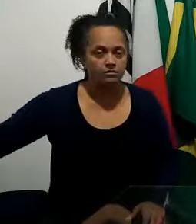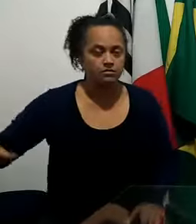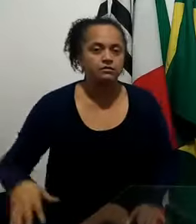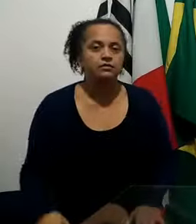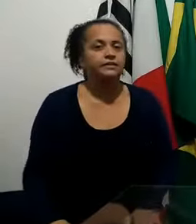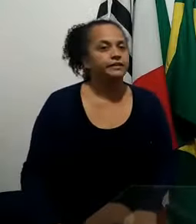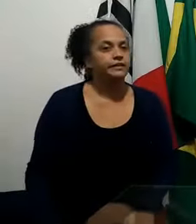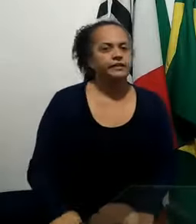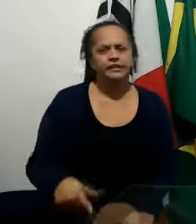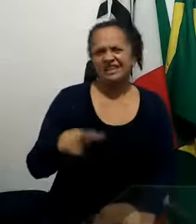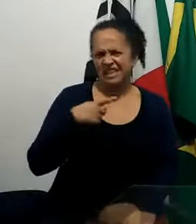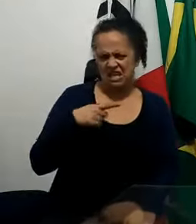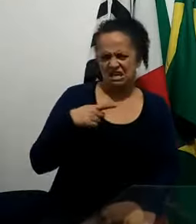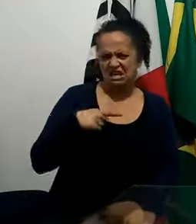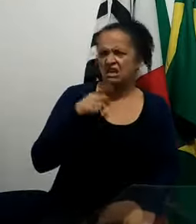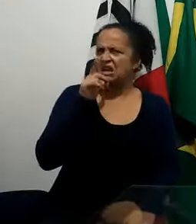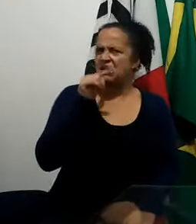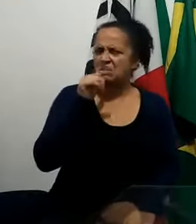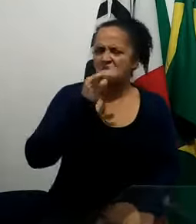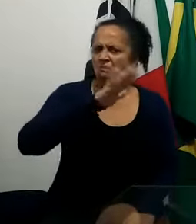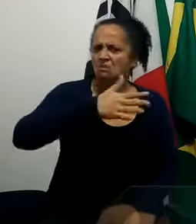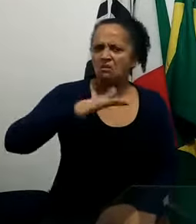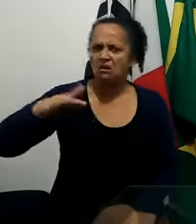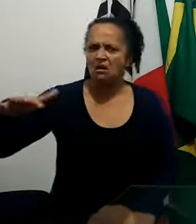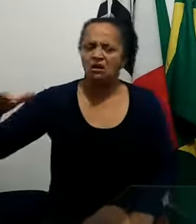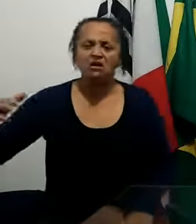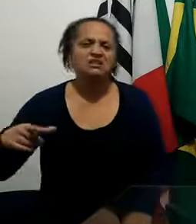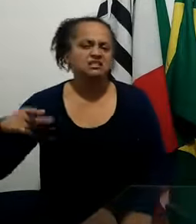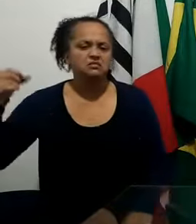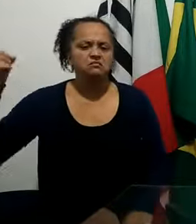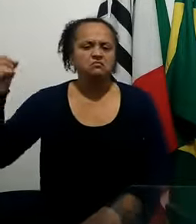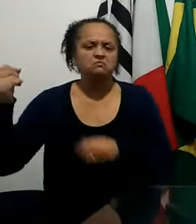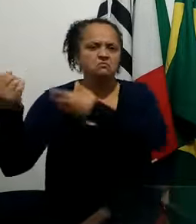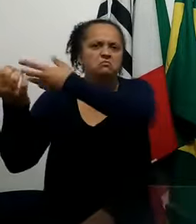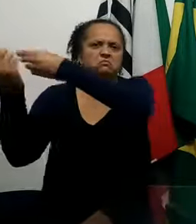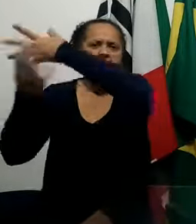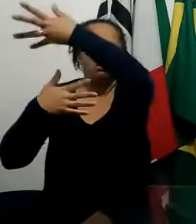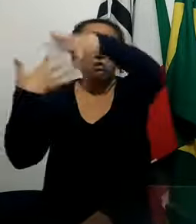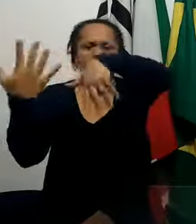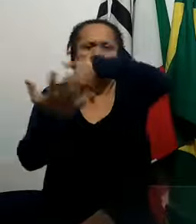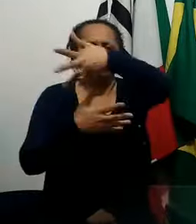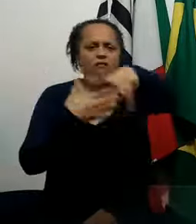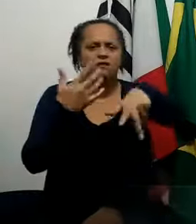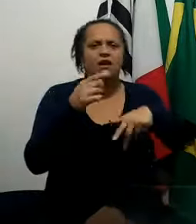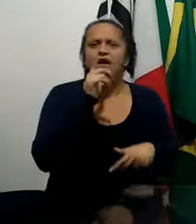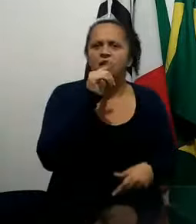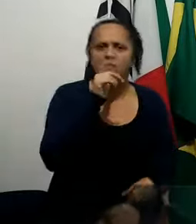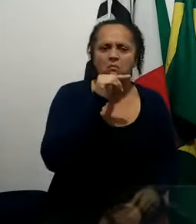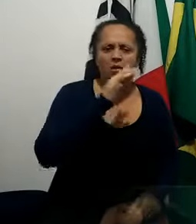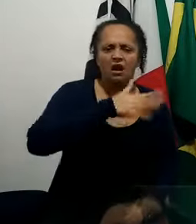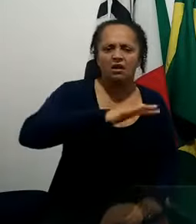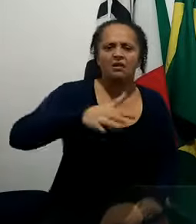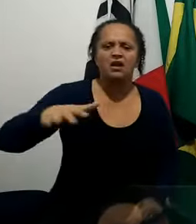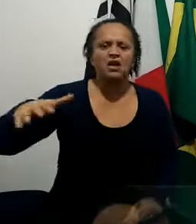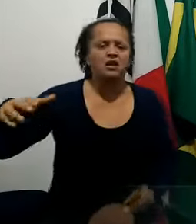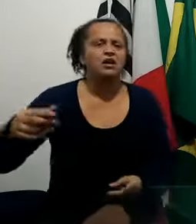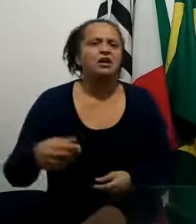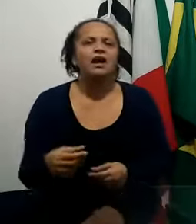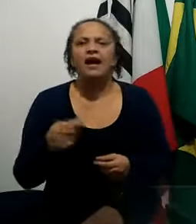que um grande monte ardendo em fogo, e tornou em sangue 1/3 do mar,